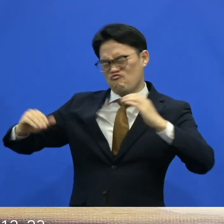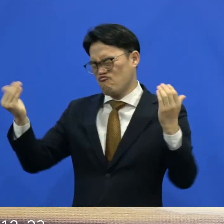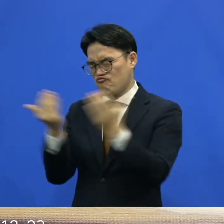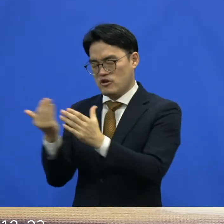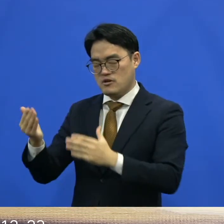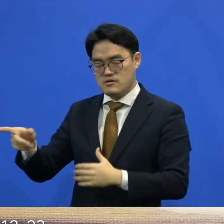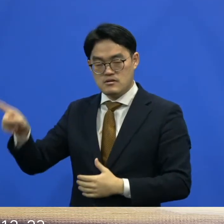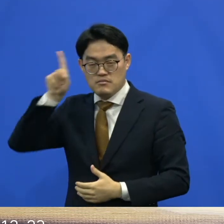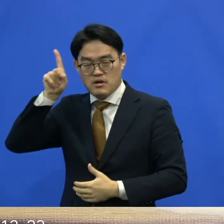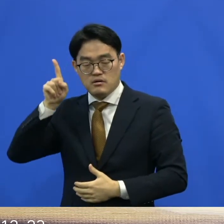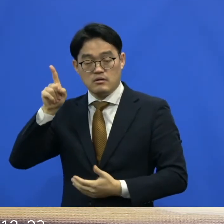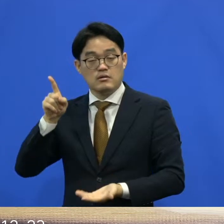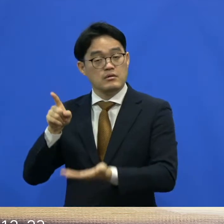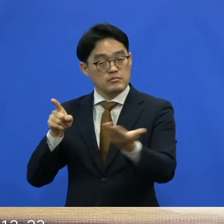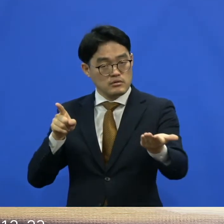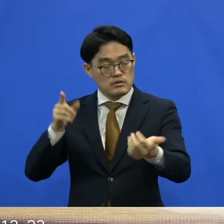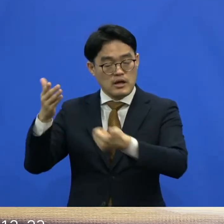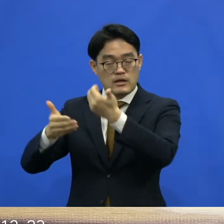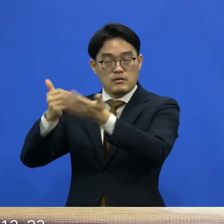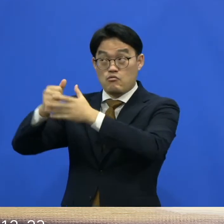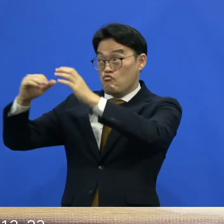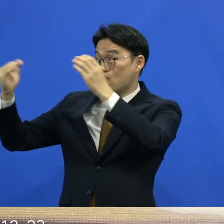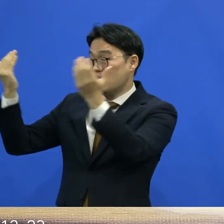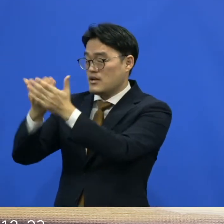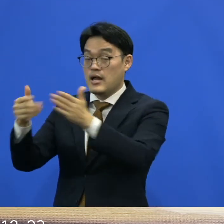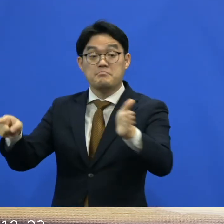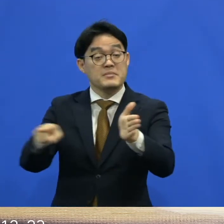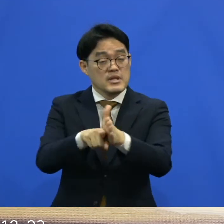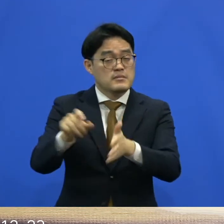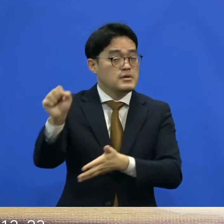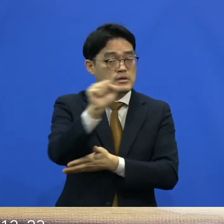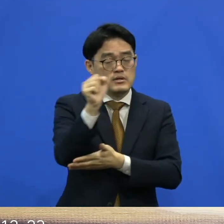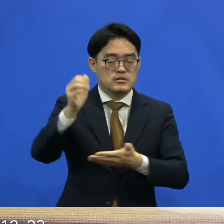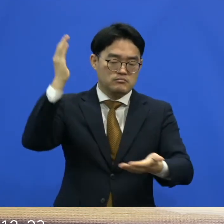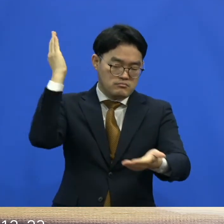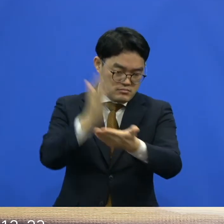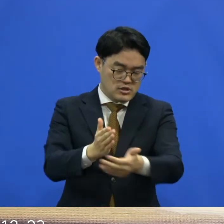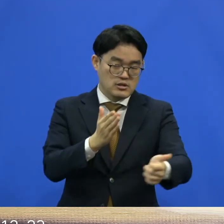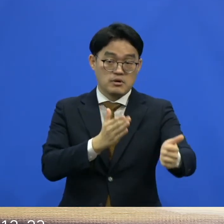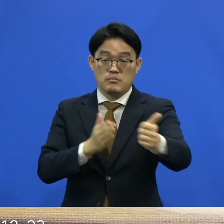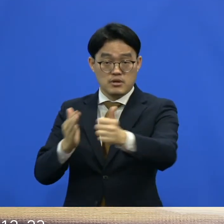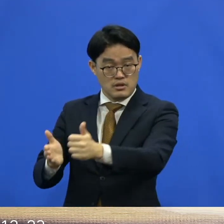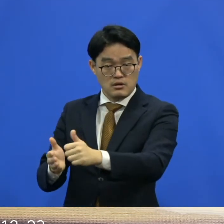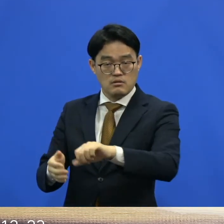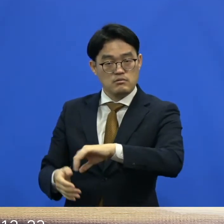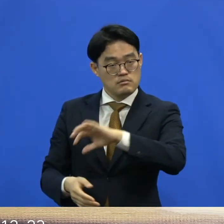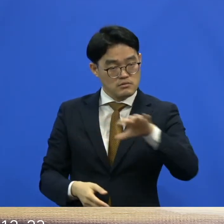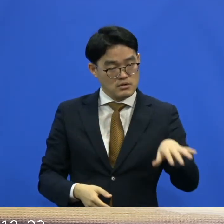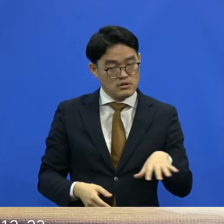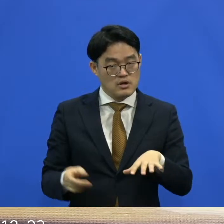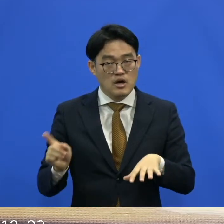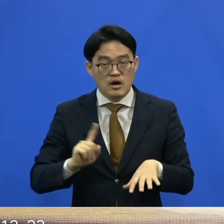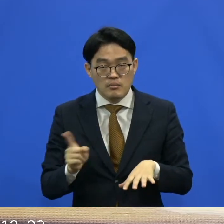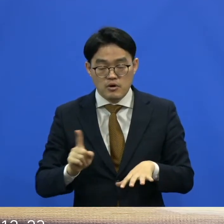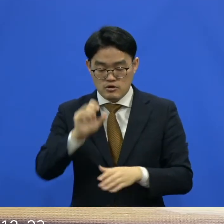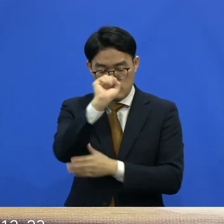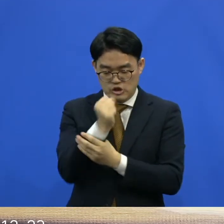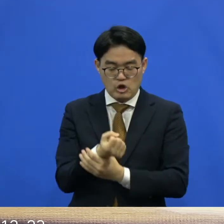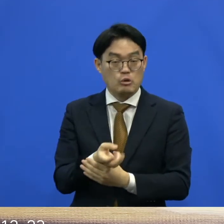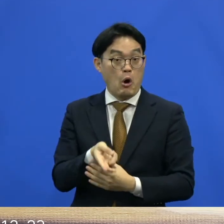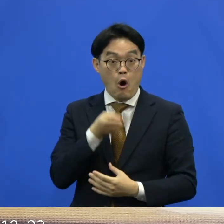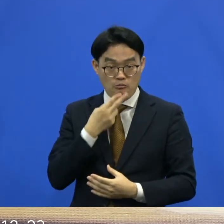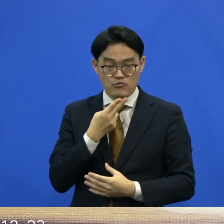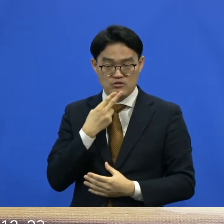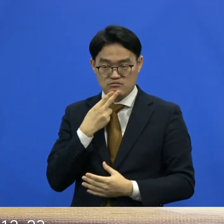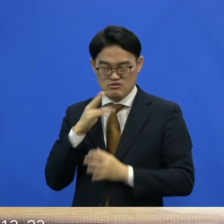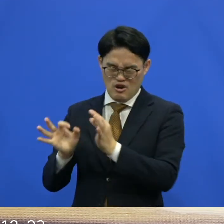믿음이 흔들리지 않기를 바랍니다. 우리는 희망 고문을 당하는 사람들이 아닙니다. 우리는 썩지 아니할 소망을 가지고 있습니다.